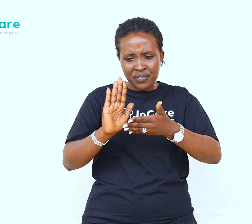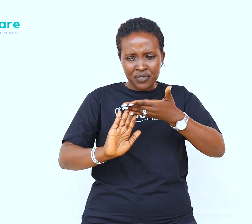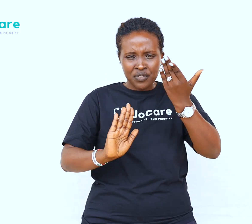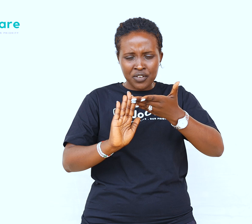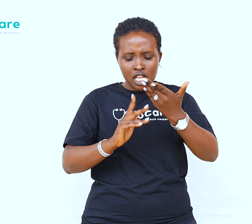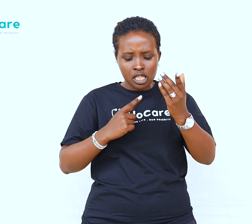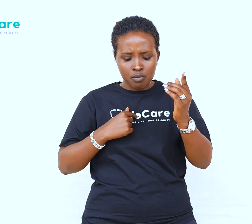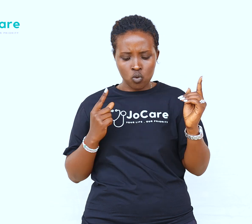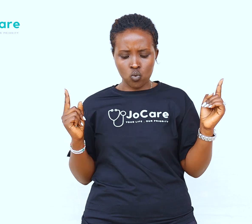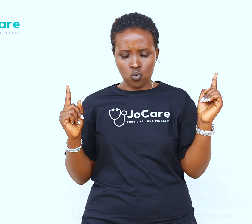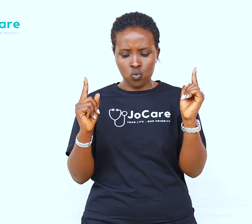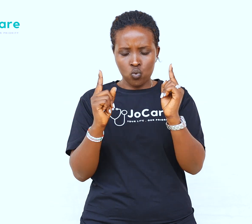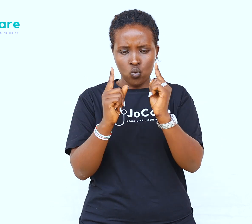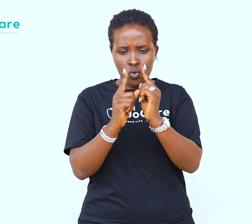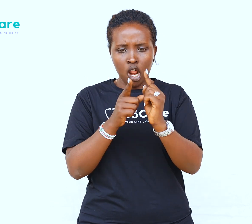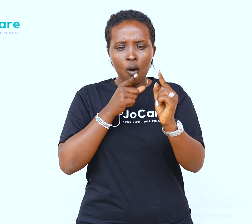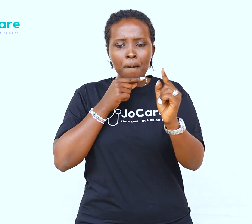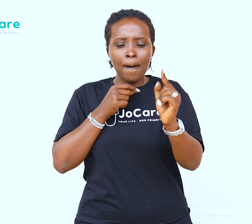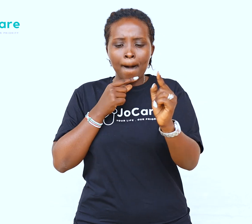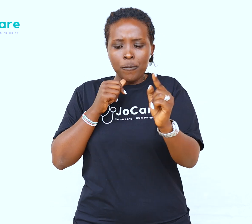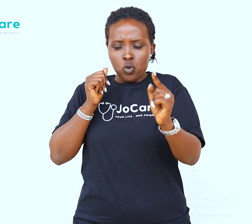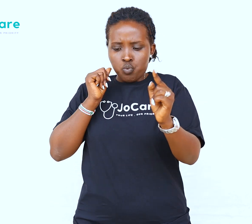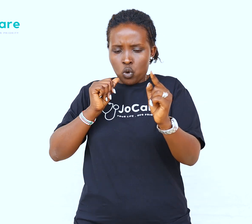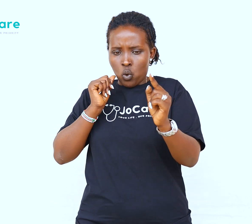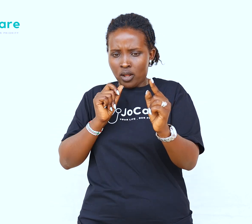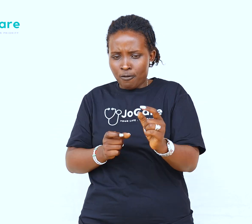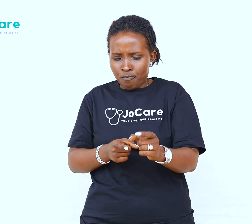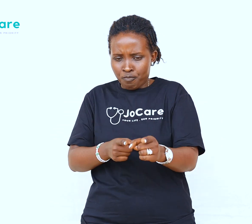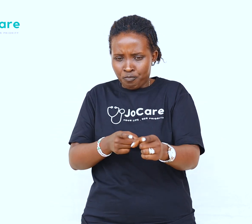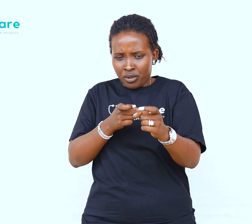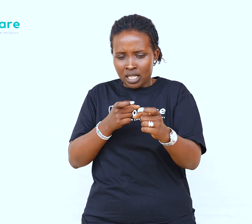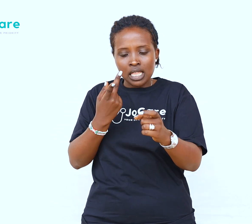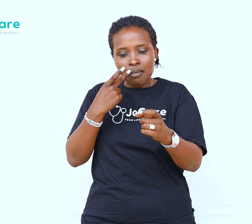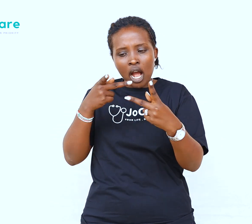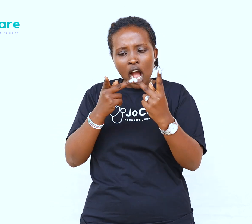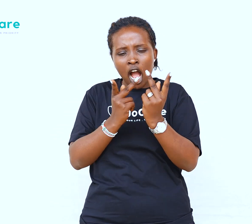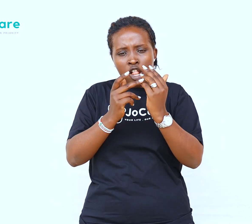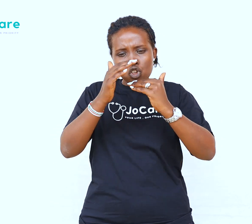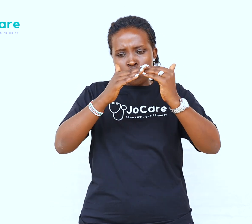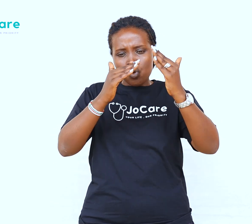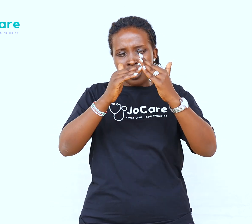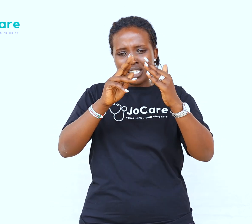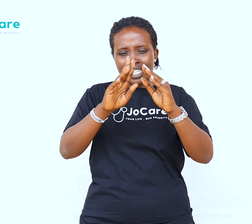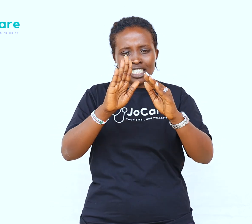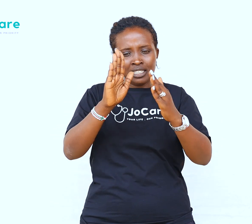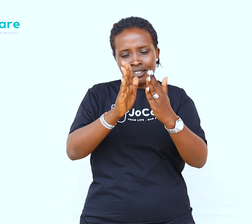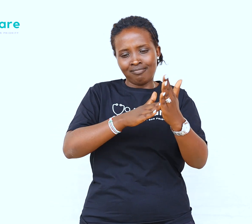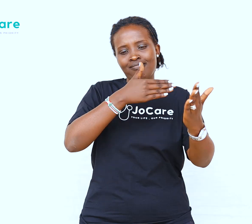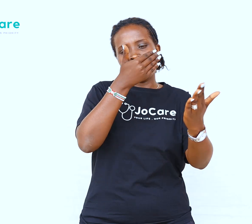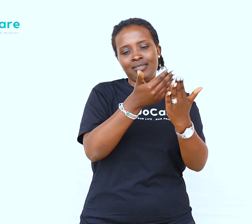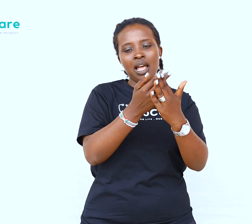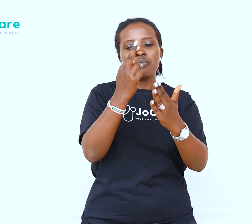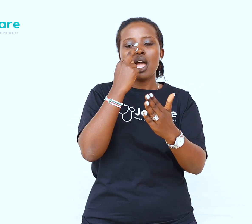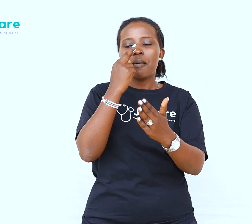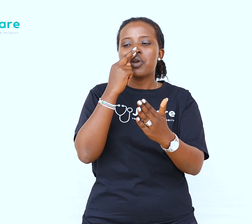n'intangore, ugasanga hantu hiyubatse harasenyutse. Iyo hasenyutse rero bya bindi byari bitegereje ko umwana